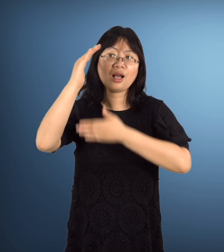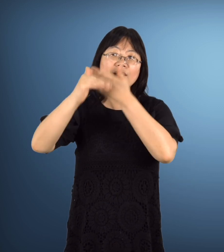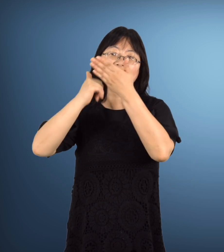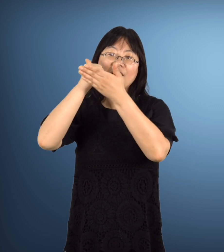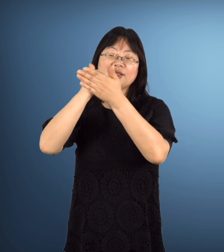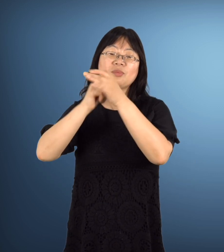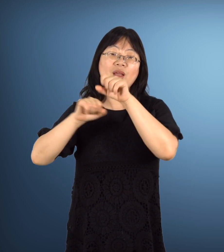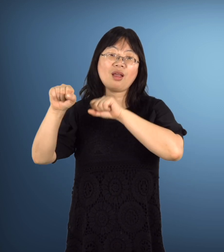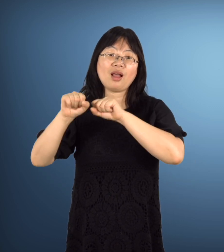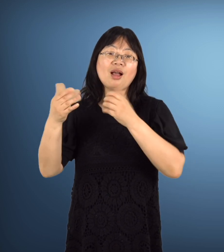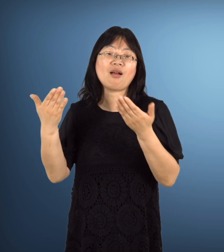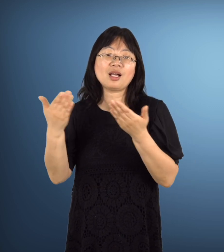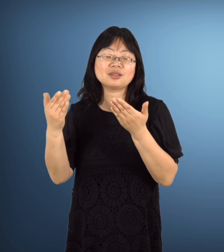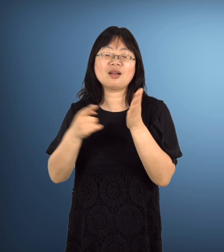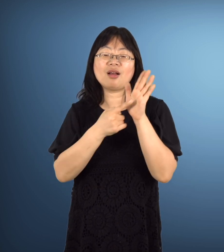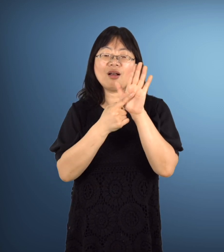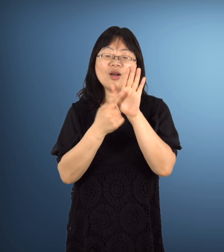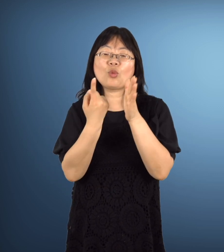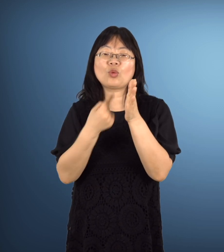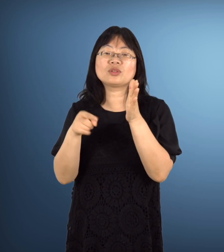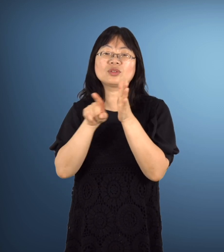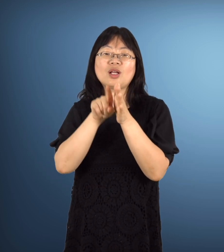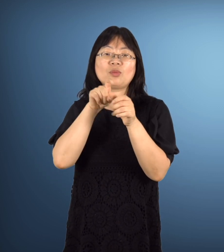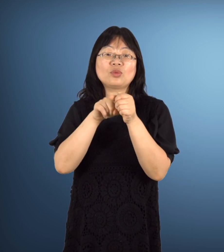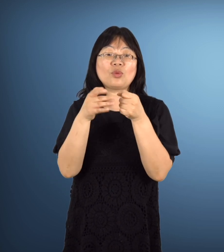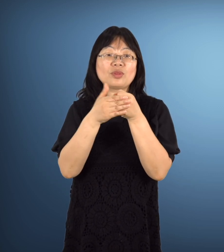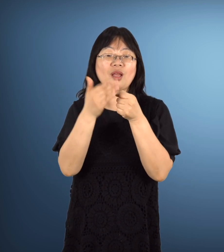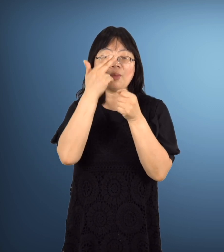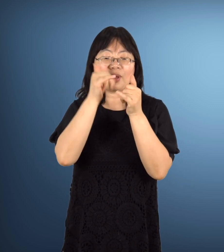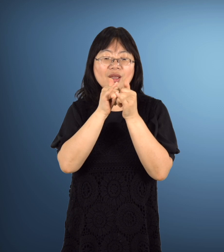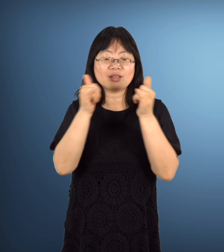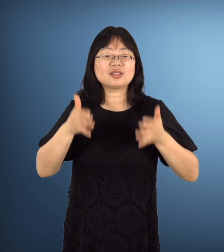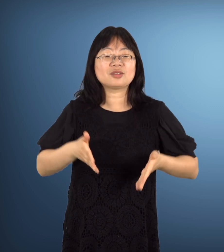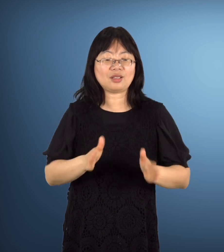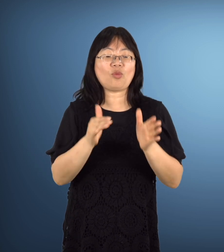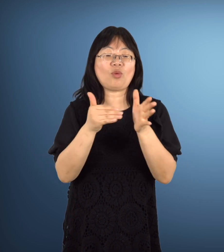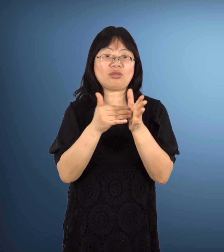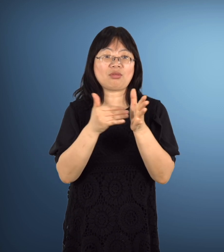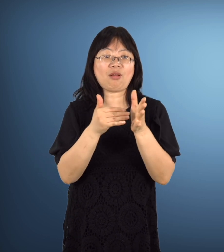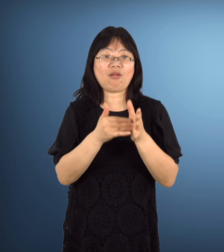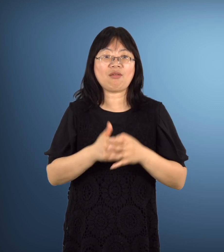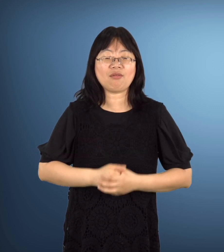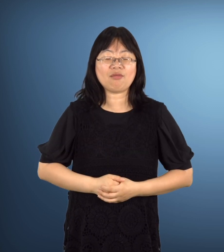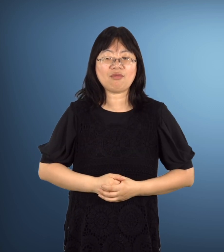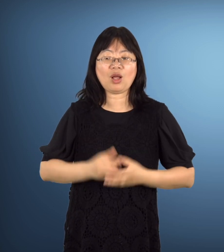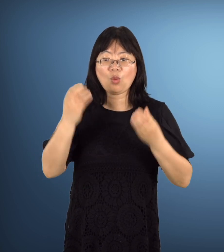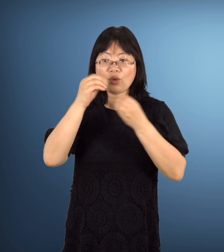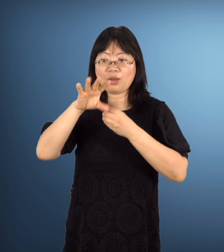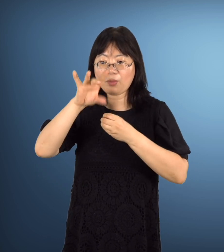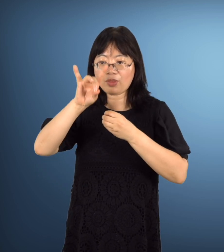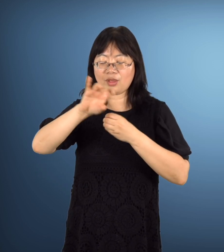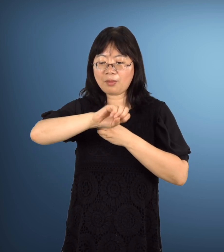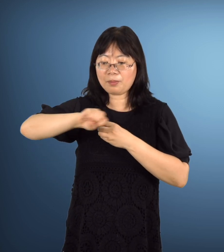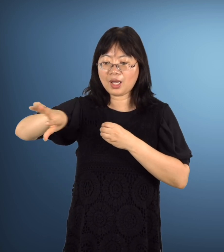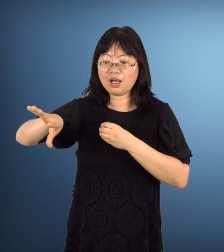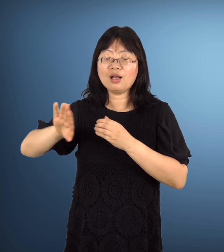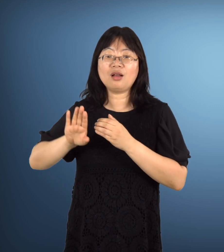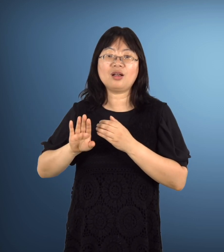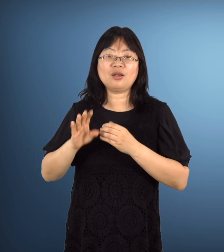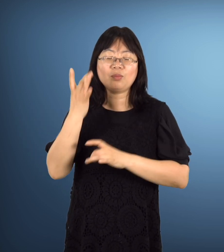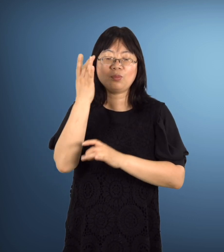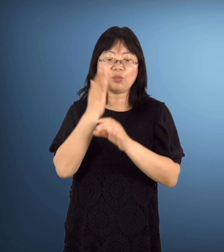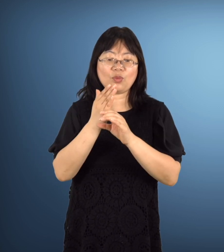하나님의 하시는 일을 나타내기 위해서 맹인으로 태어났다. 자, 여기 이제 오해를 먼저 좀 걷어내고